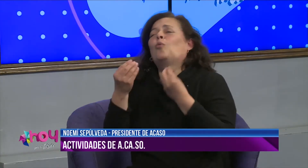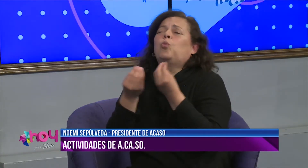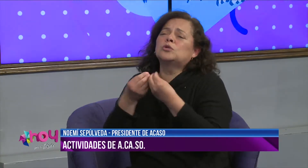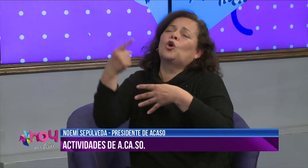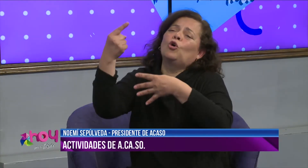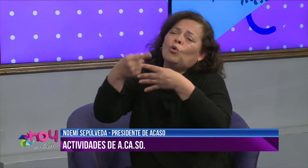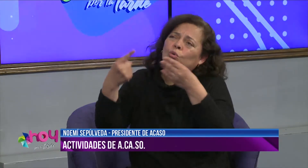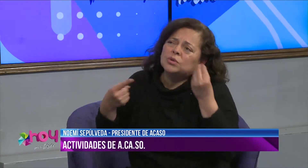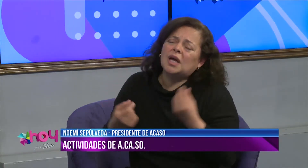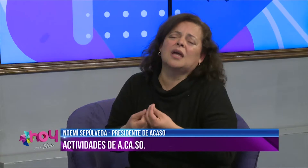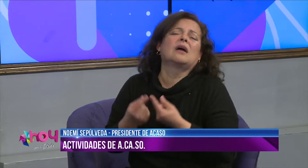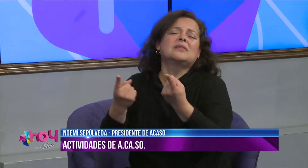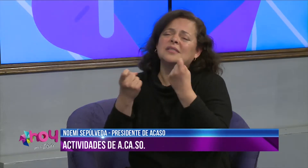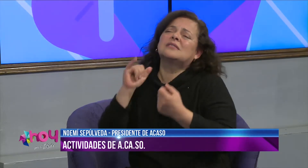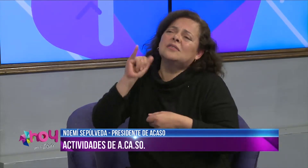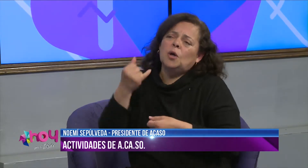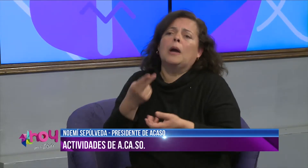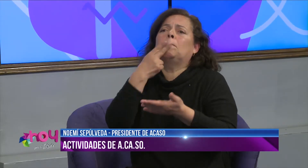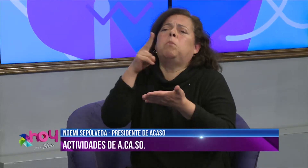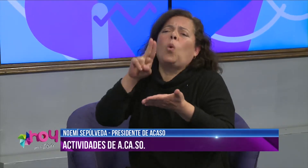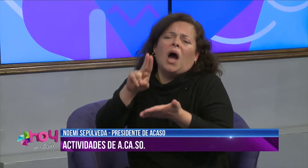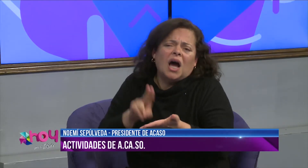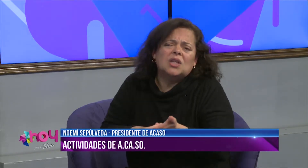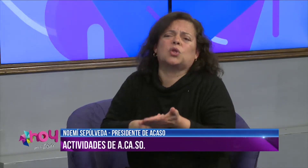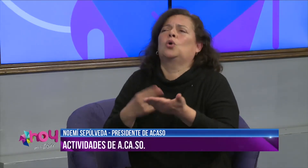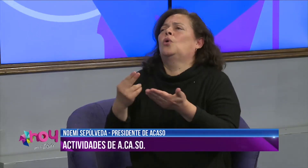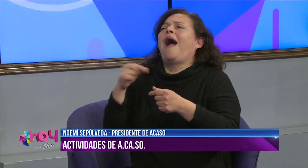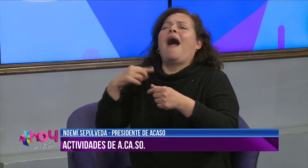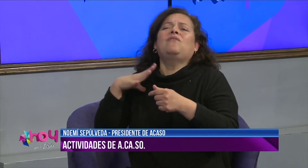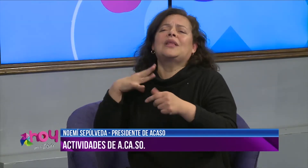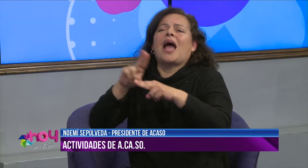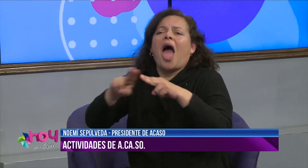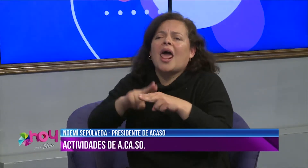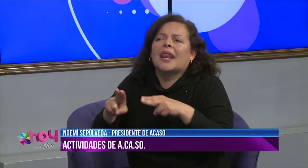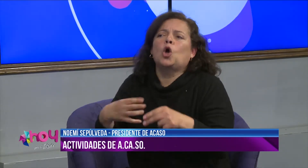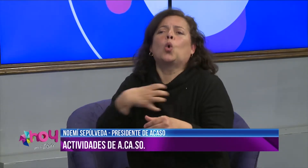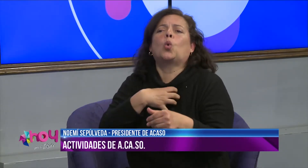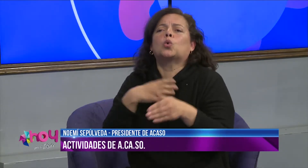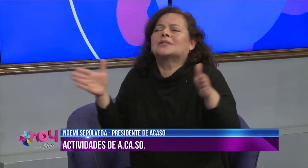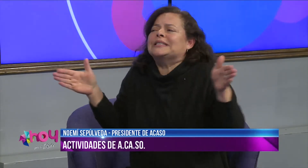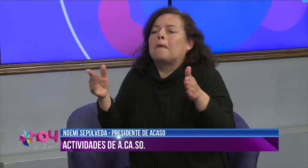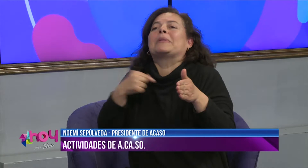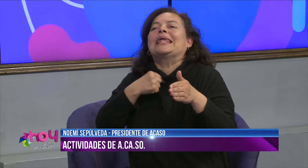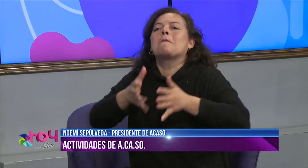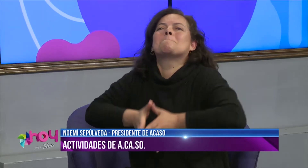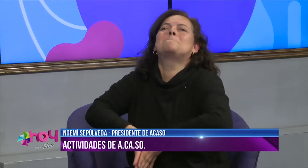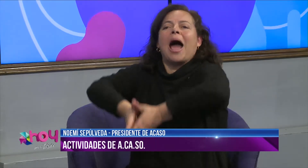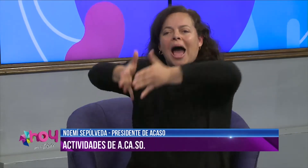Sí, bueno, nosotros tenemos muchas cosas que necesitamos, el tema de los impuestos, arreglar un montón de cosas. Nosotros tenemos un